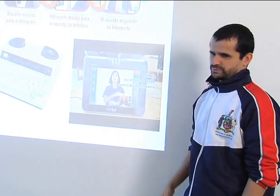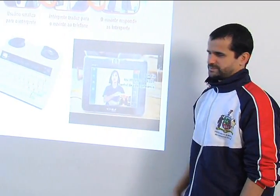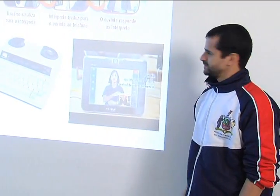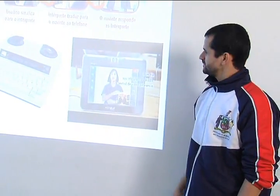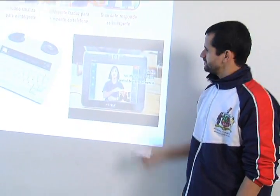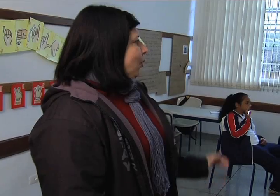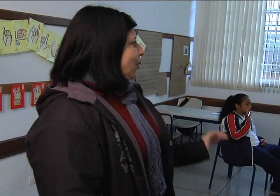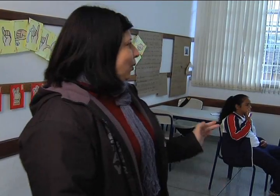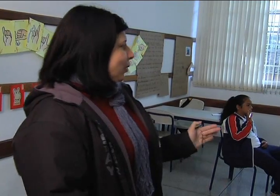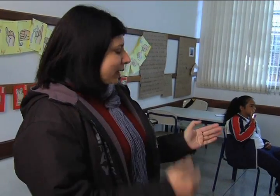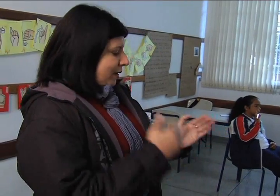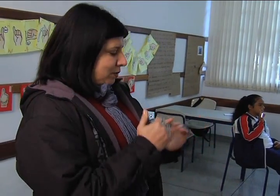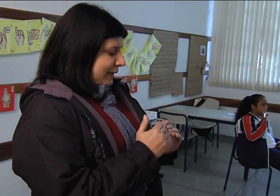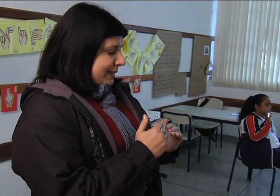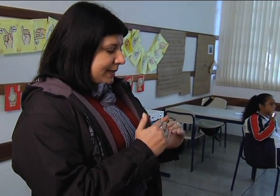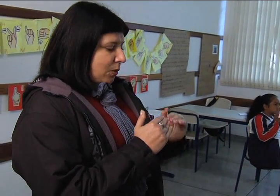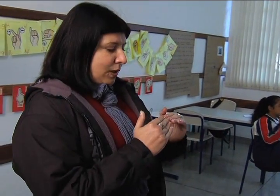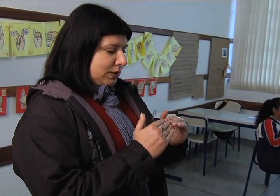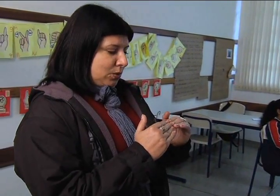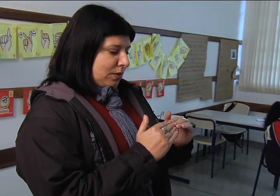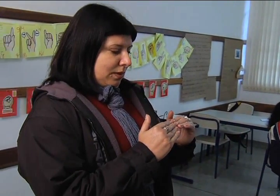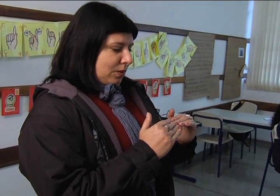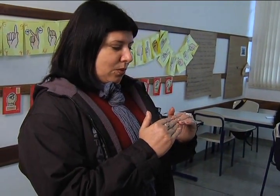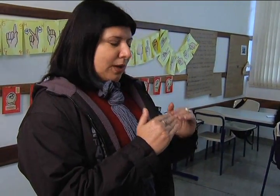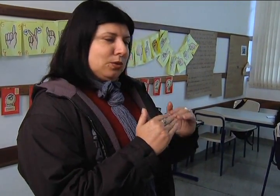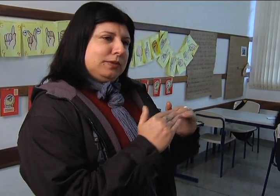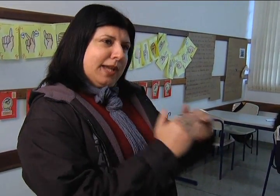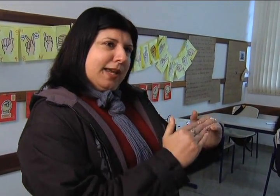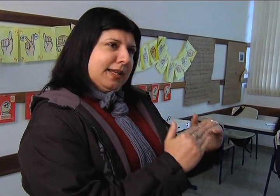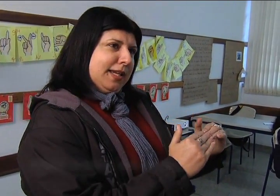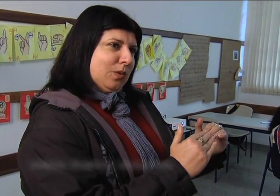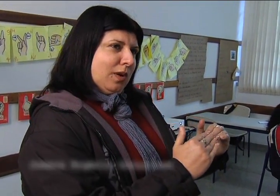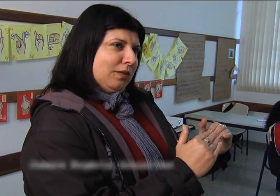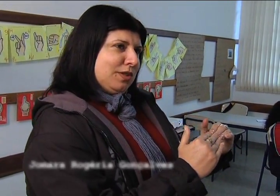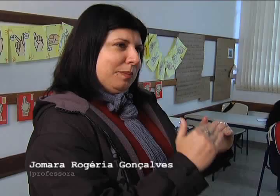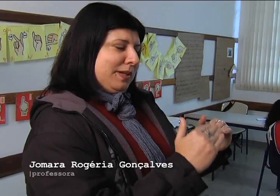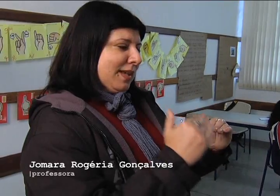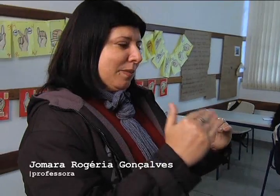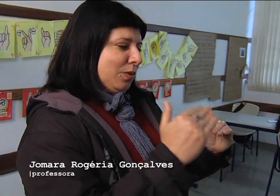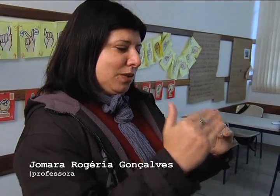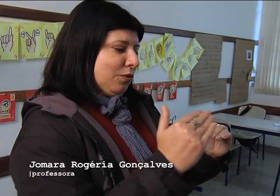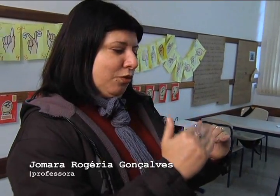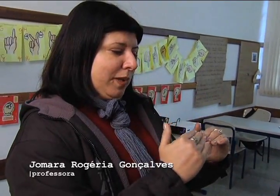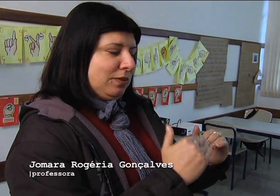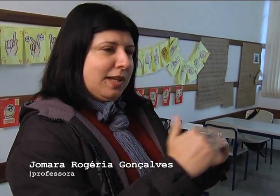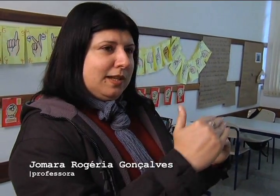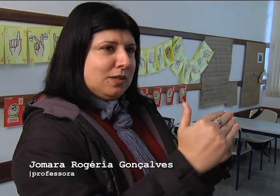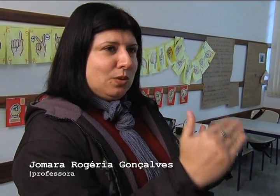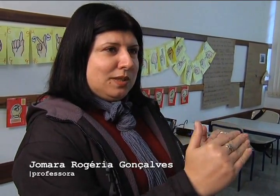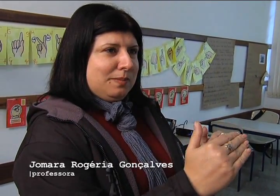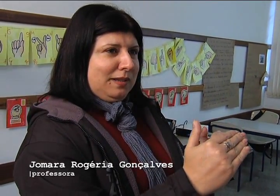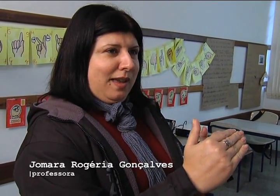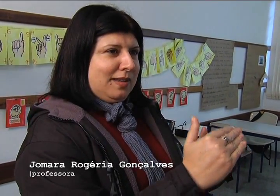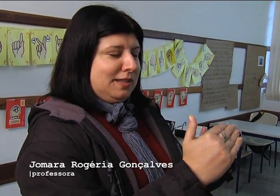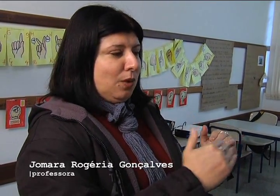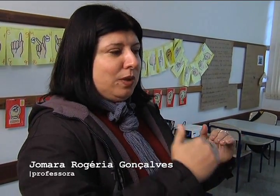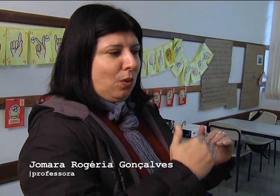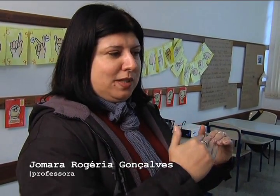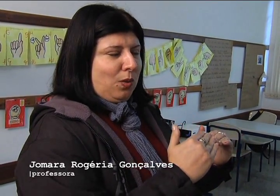casa. O que acontece? Quando o aluno tem a língua, você percebe o desenvolvimento dele nas outras matérias. Então, esse